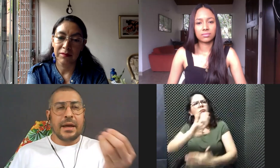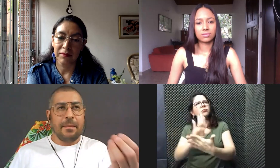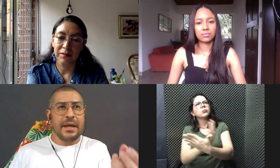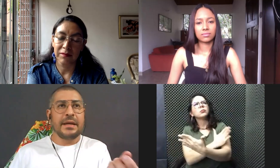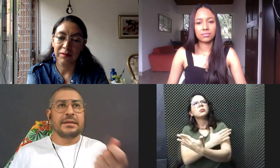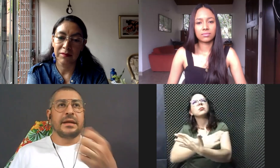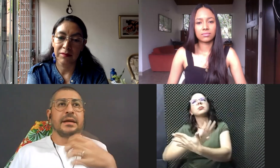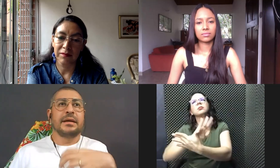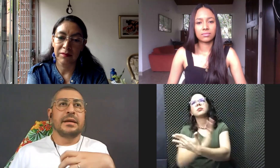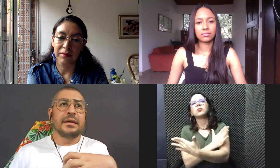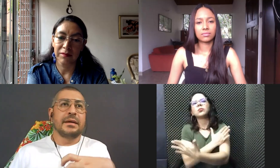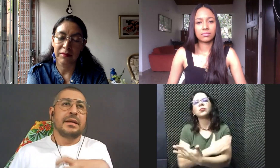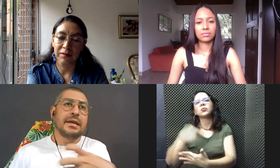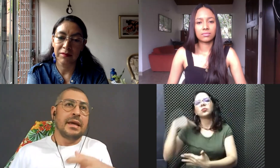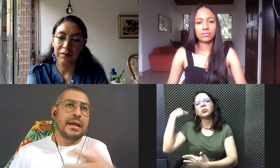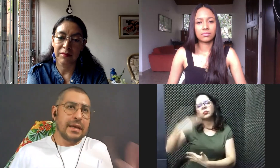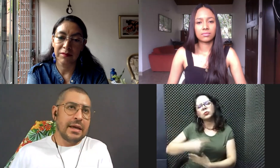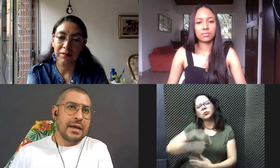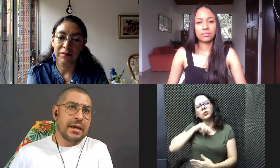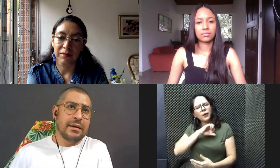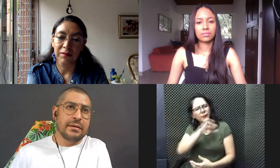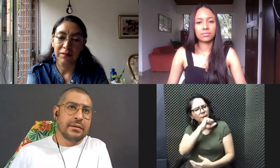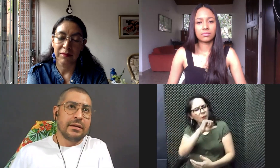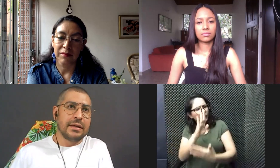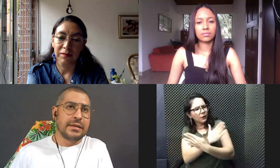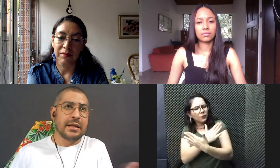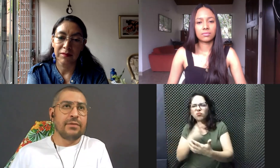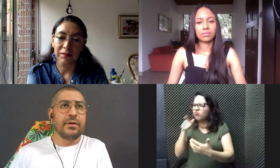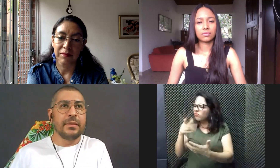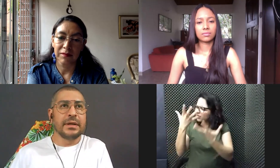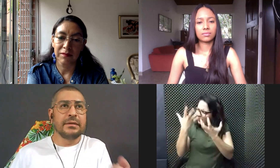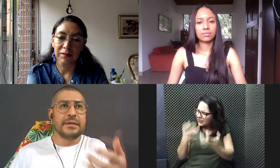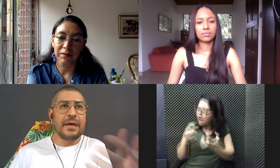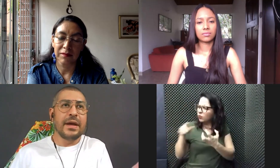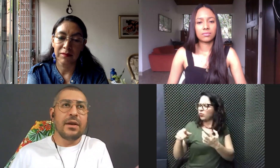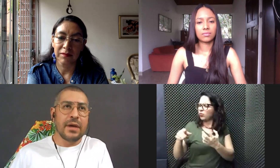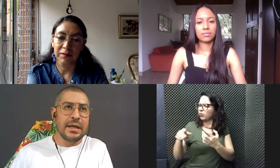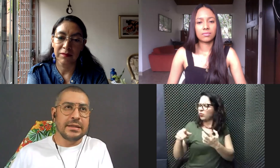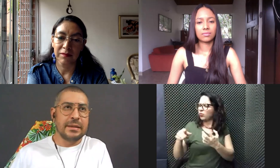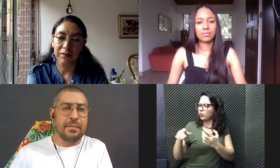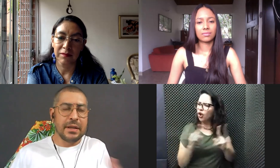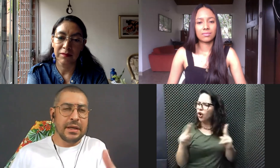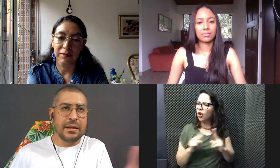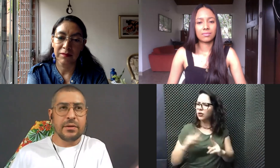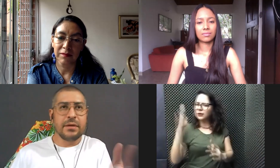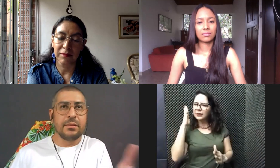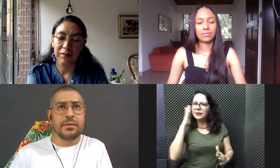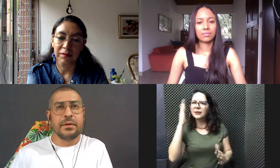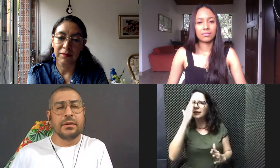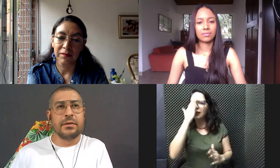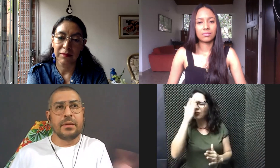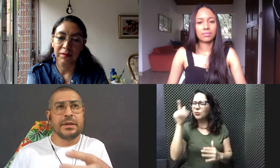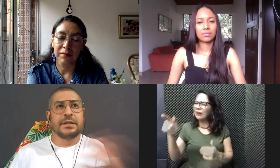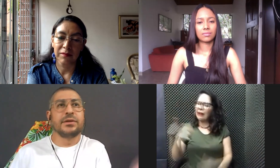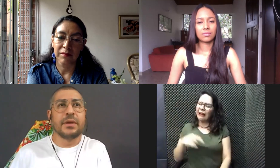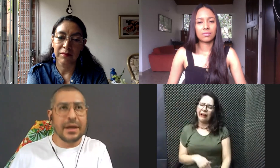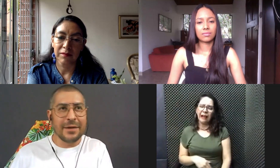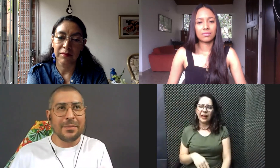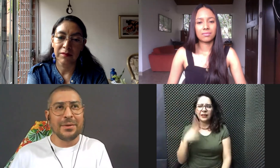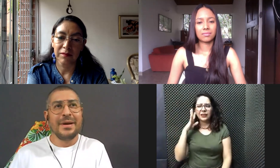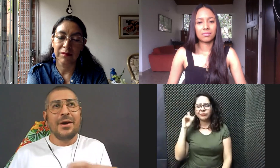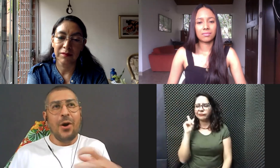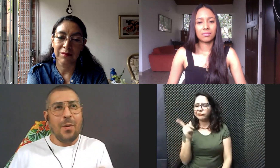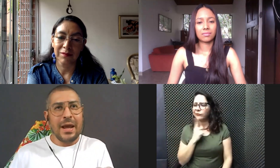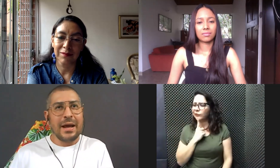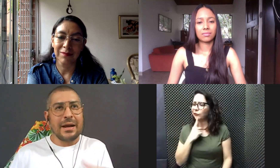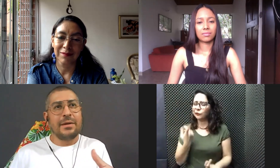y que aprecia y que él quiere que ella de cierta forma sabe lo que ella se está perdiendo y como en contraprestación quiere